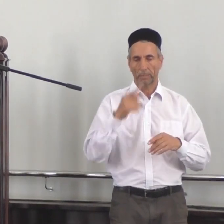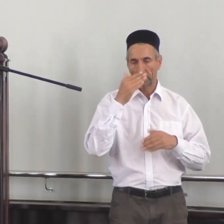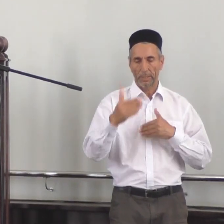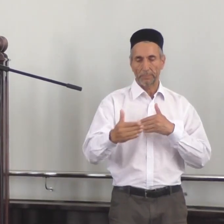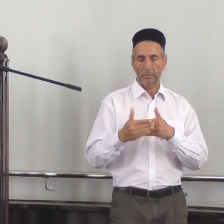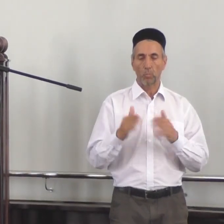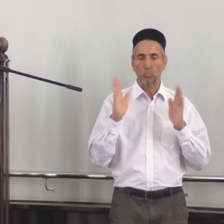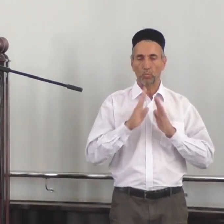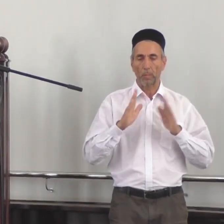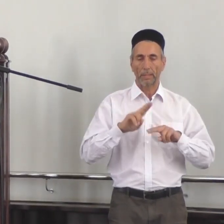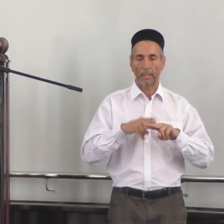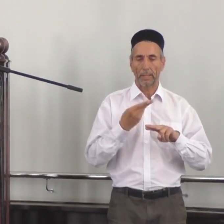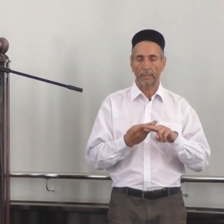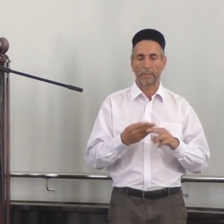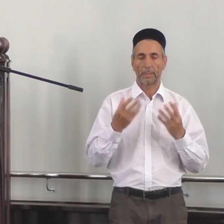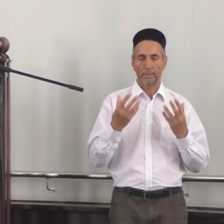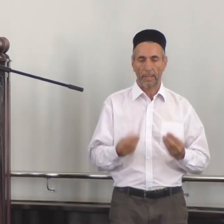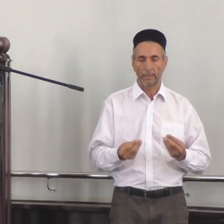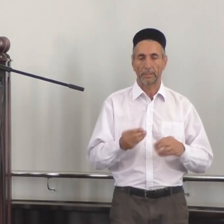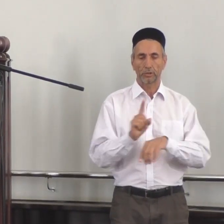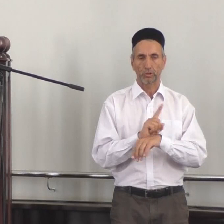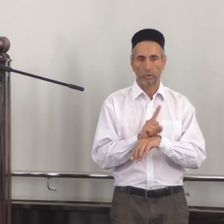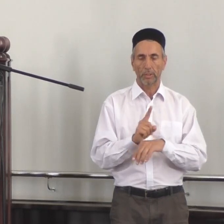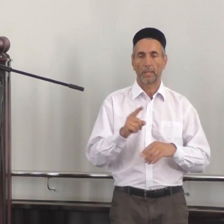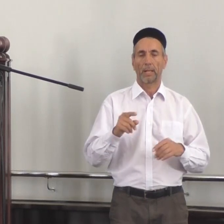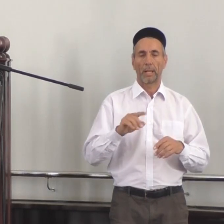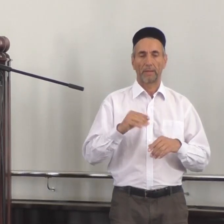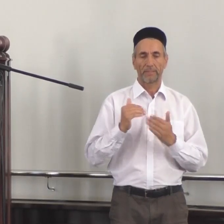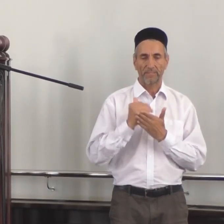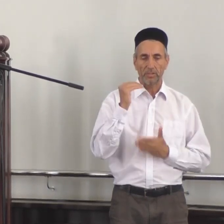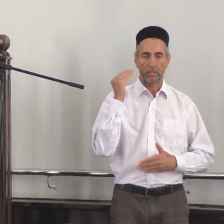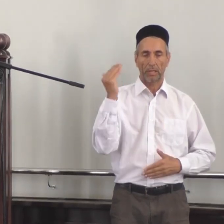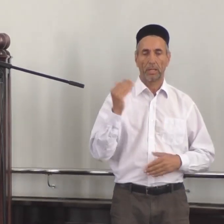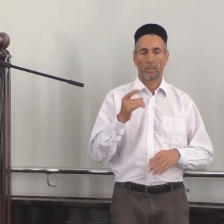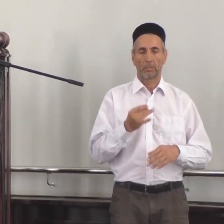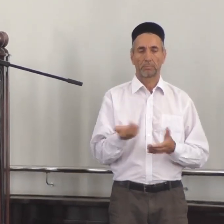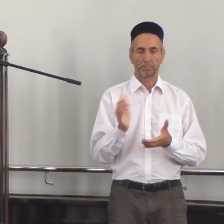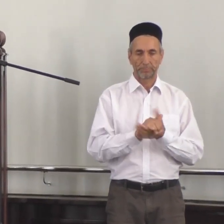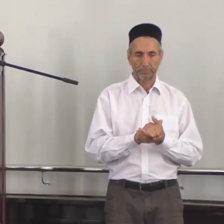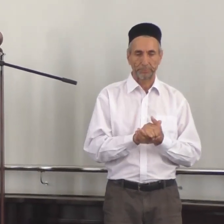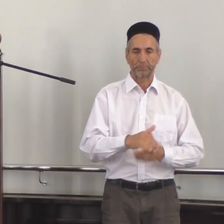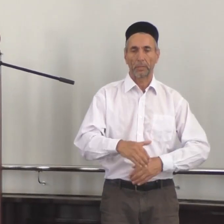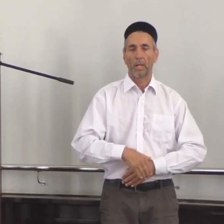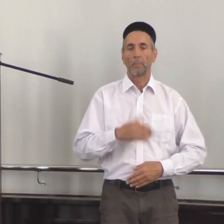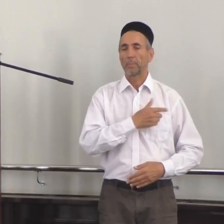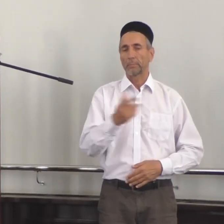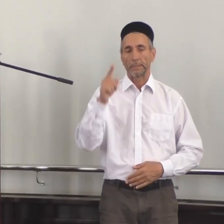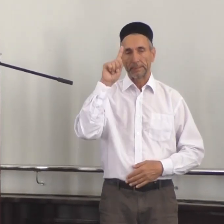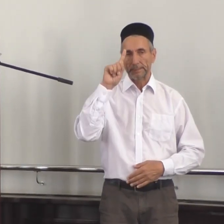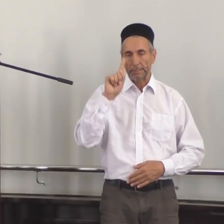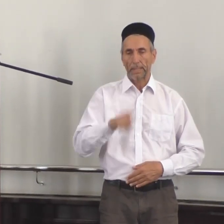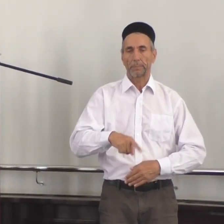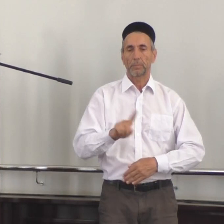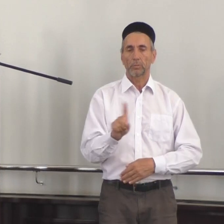mu'min musulmanlar ushbu muborak bo'lgan soatlarni Alloh taolo xayrli qilsin. Biz bilamiz